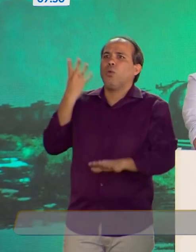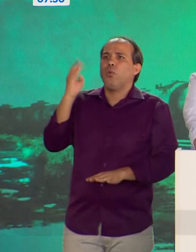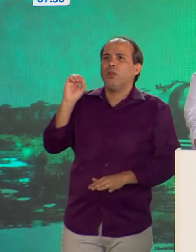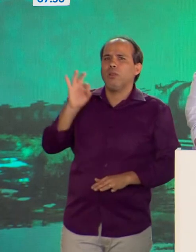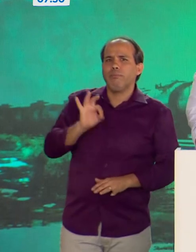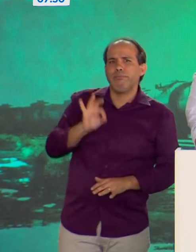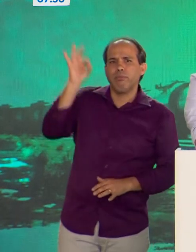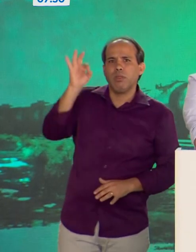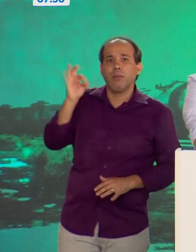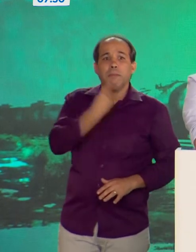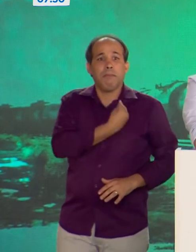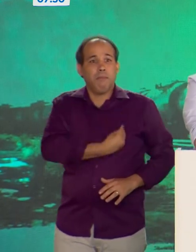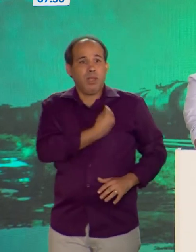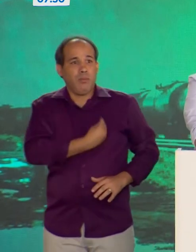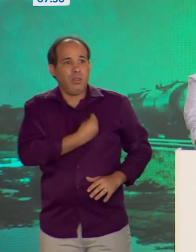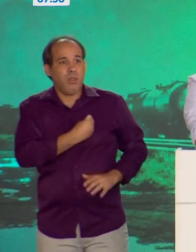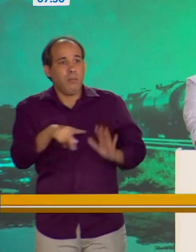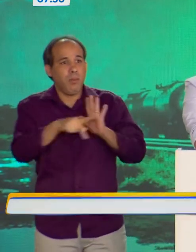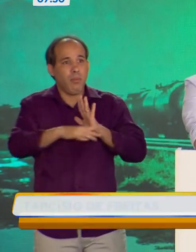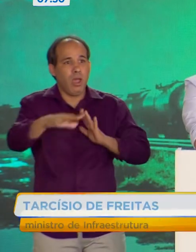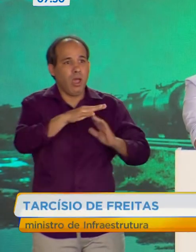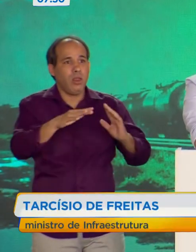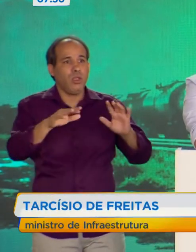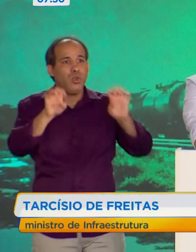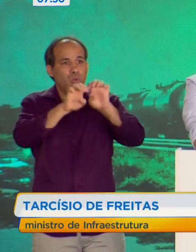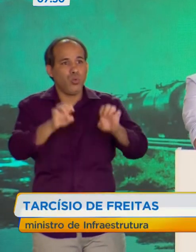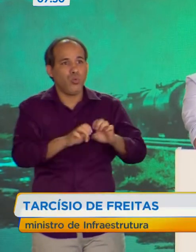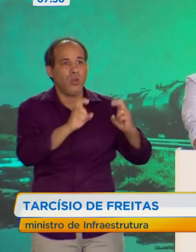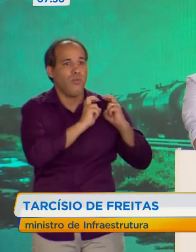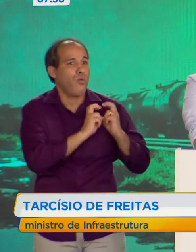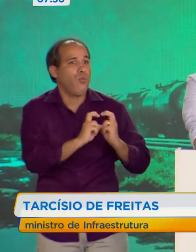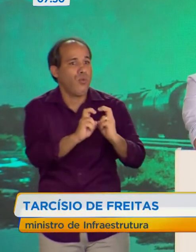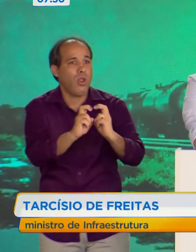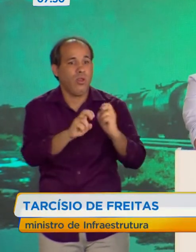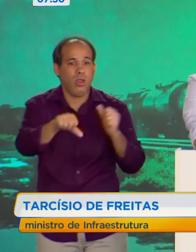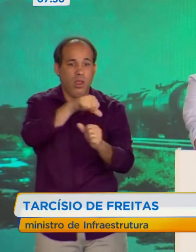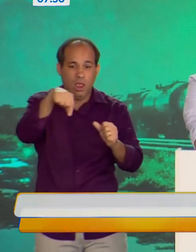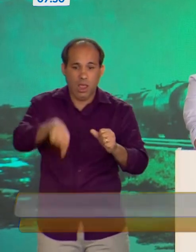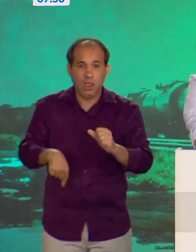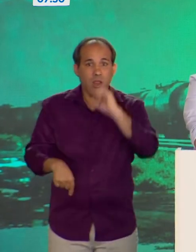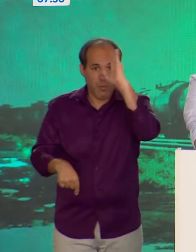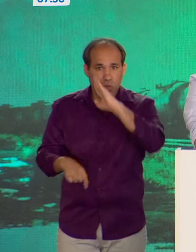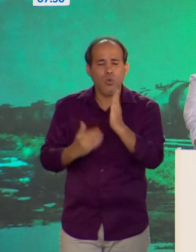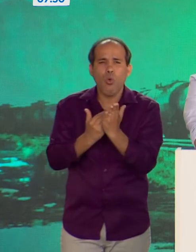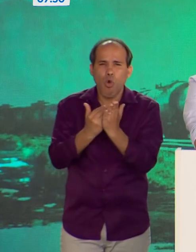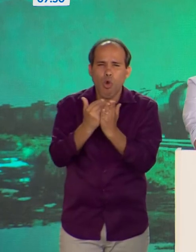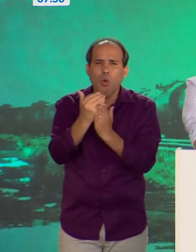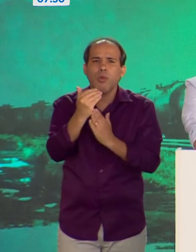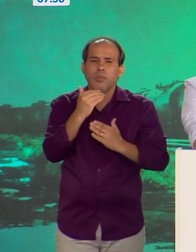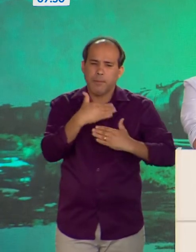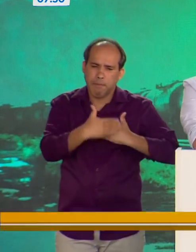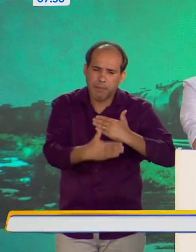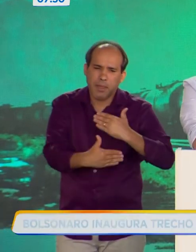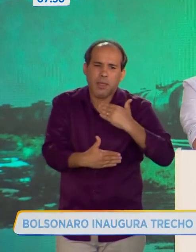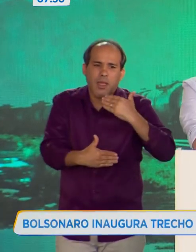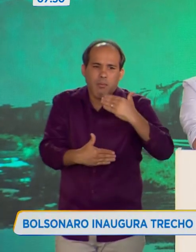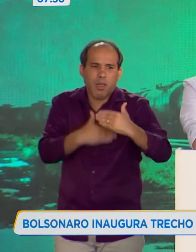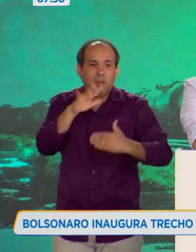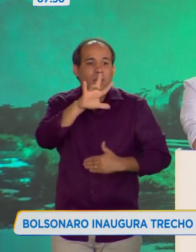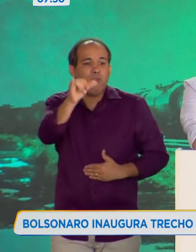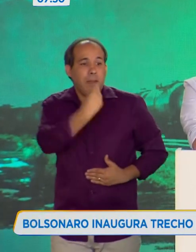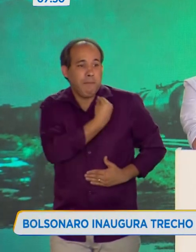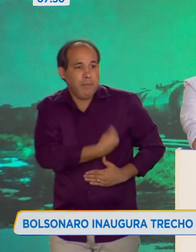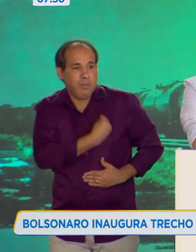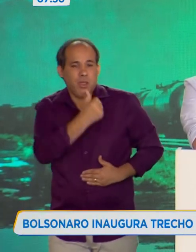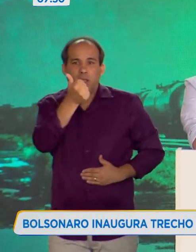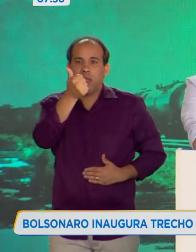40% em média de participação do modo ferroviário na matriz de transportes. E nós estamos plantando as sementes que vão nos levar de uma